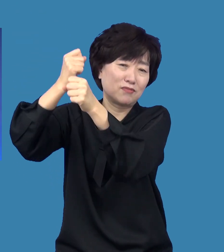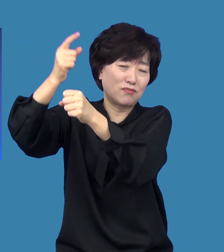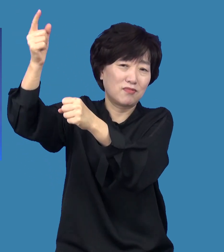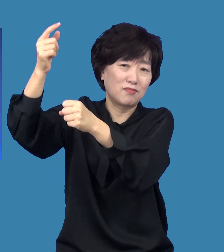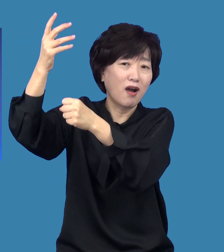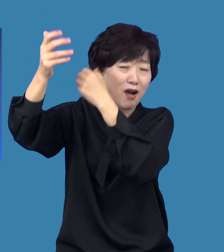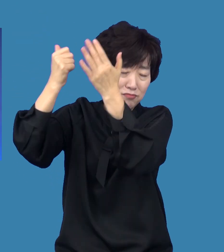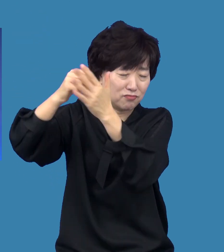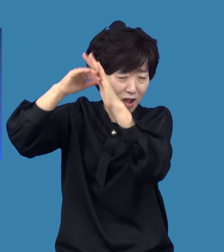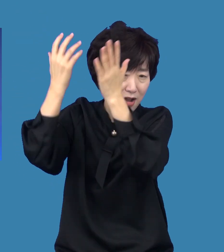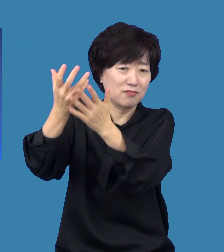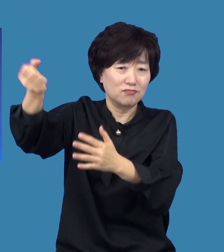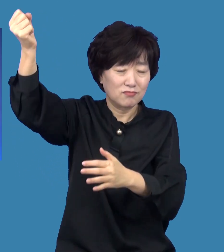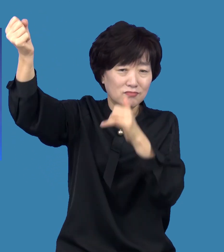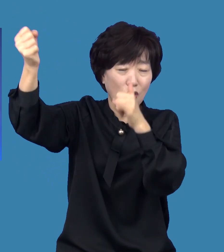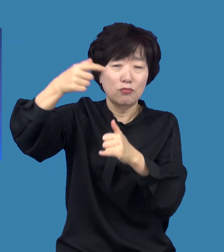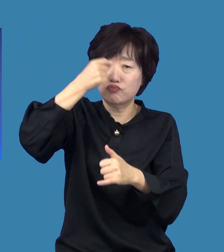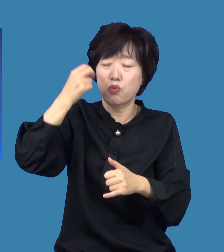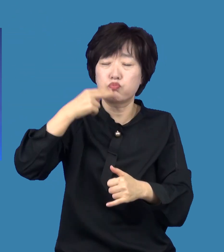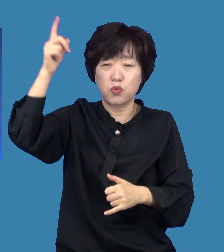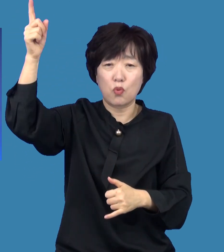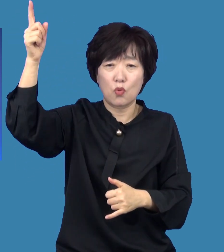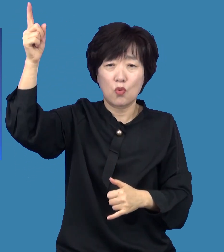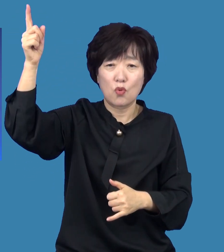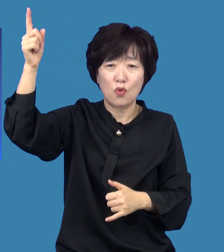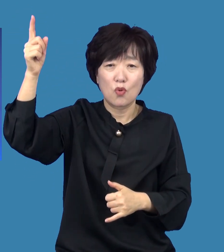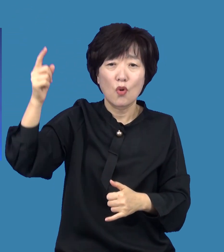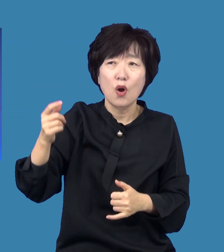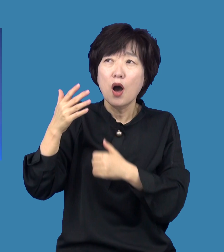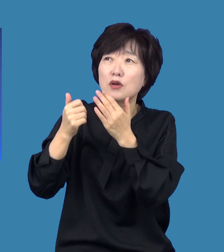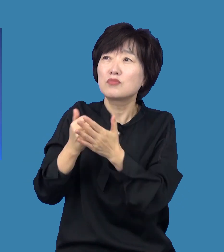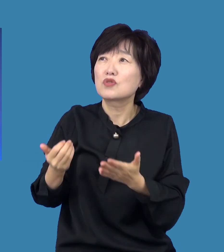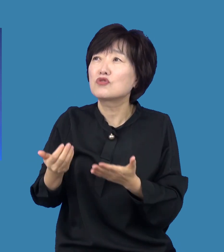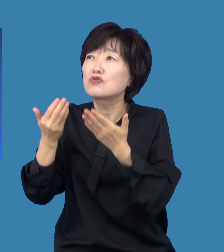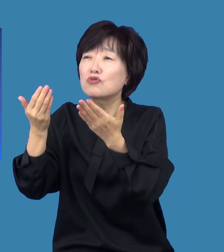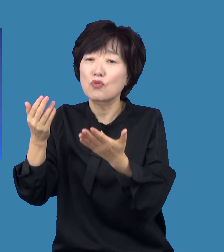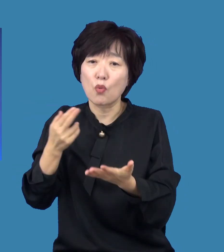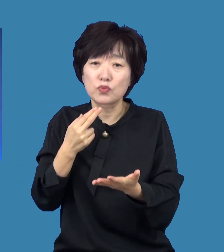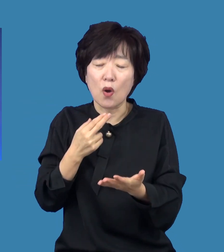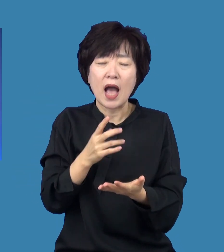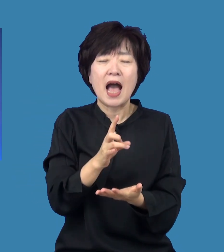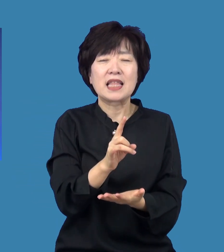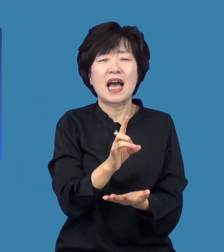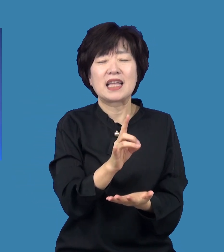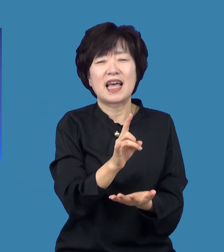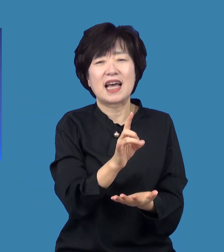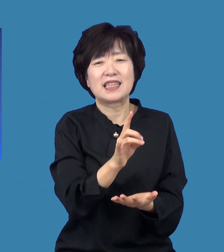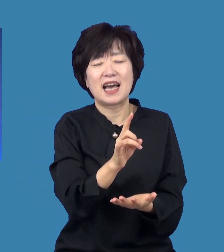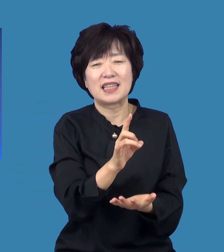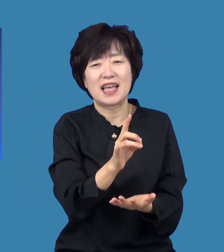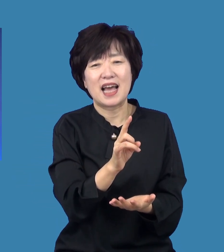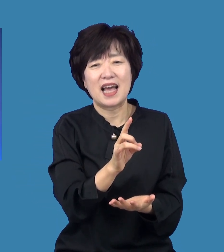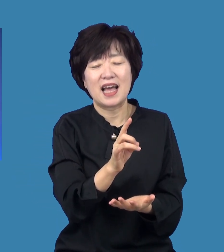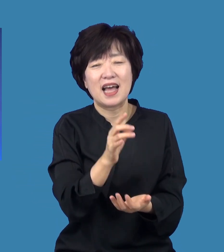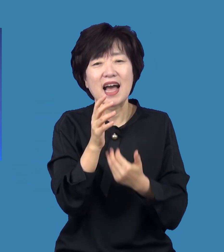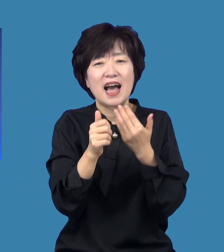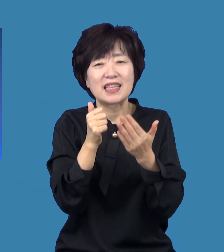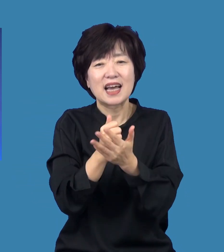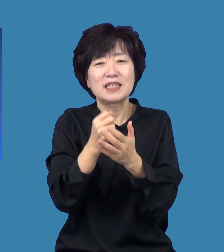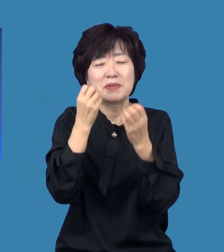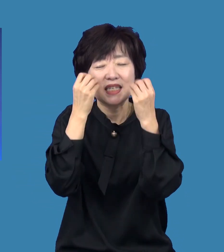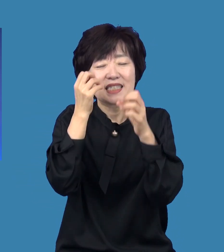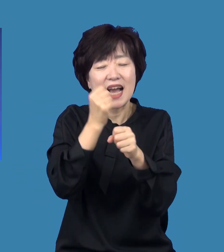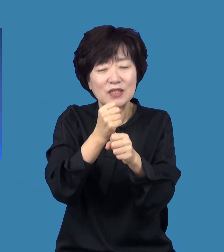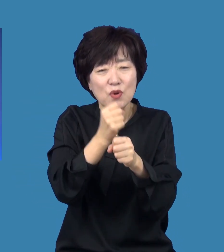부족한 게 없으세요. 그래서 하나님께는 아무것도 드릴 게 없어. 딱 하나님께서 원하시는 게 있는데 하나님이 창조하신